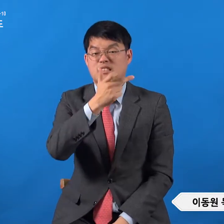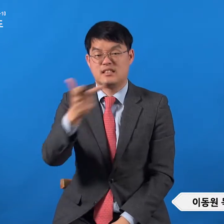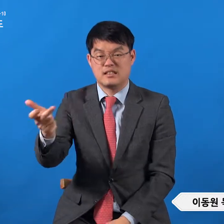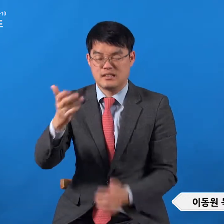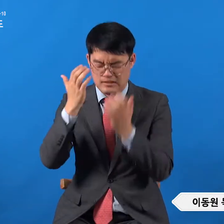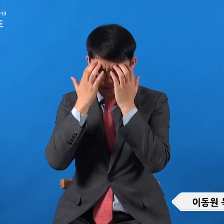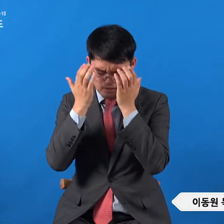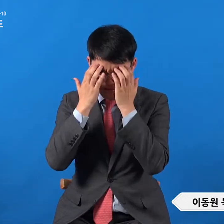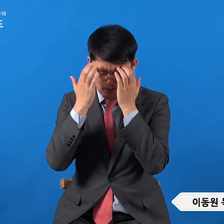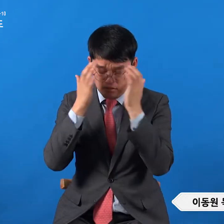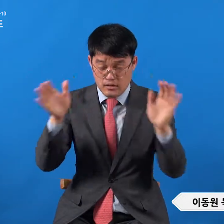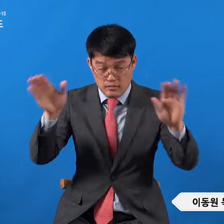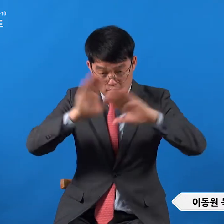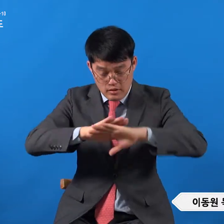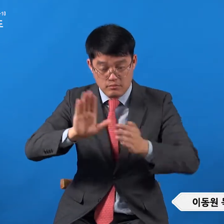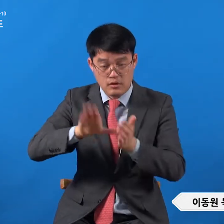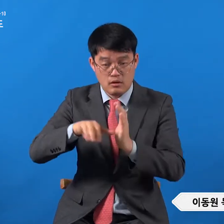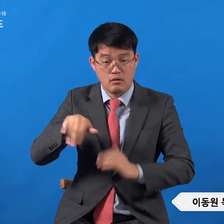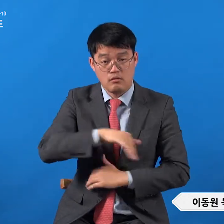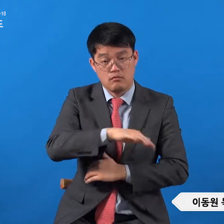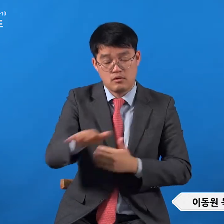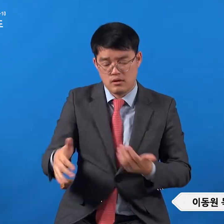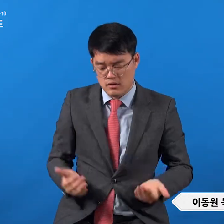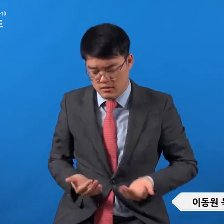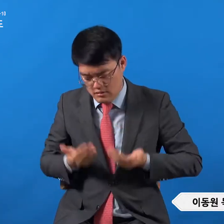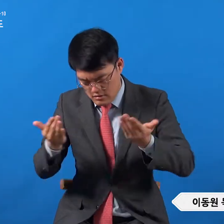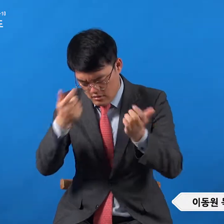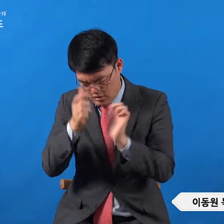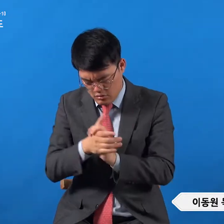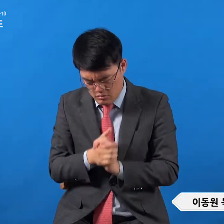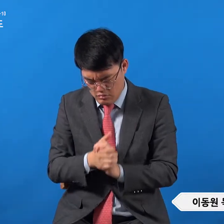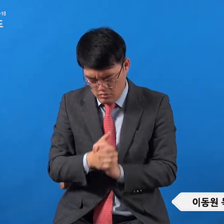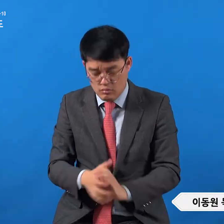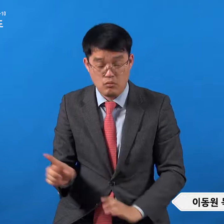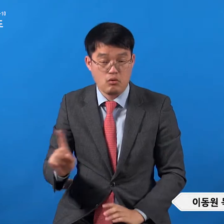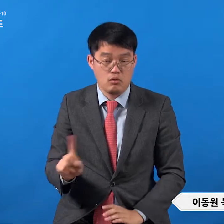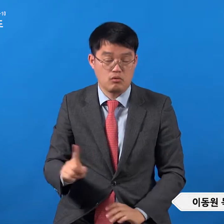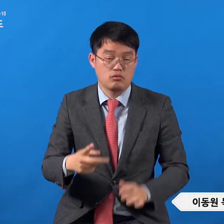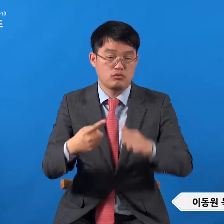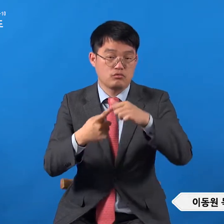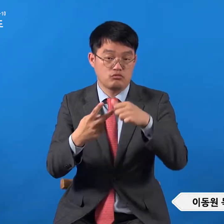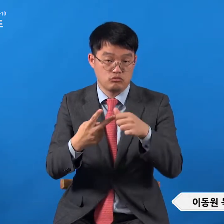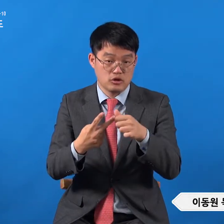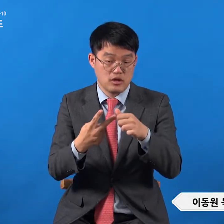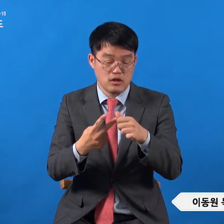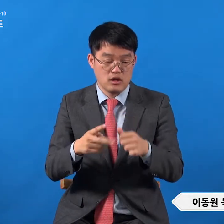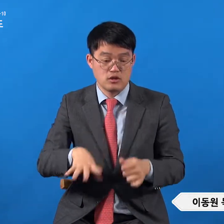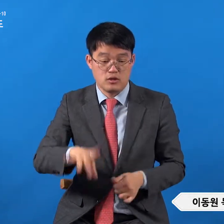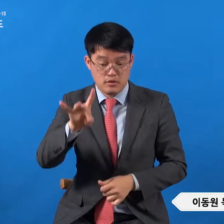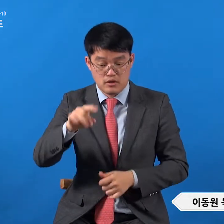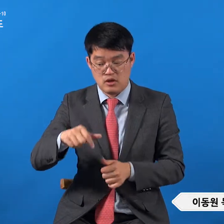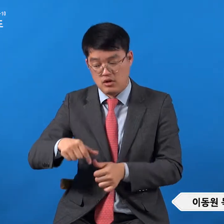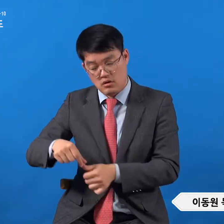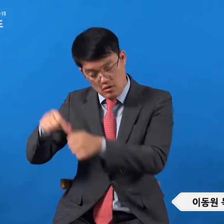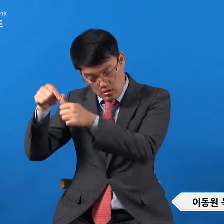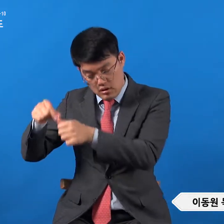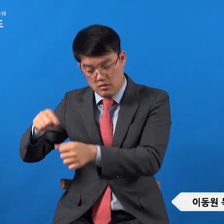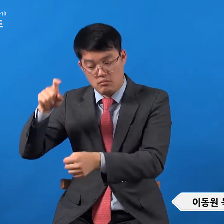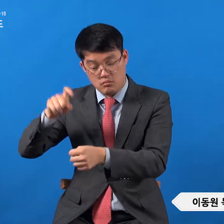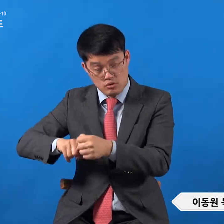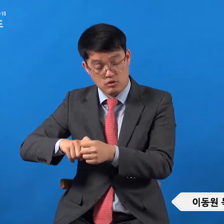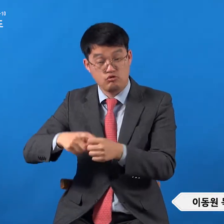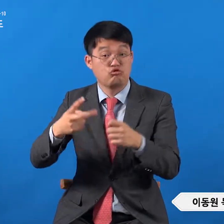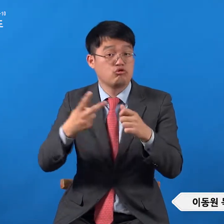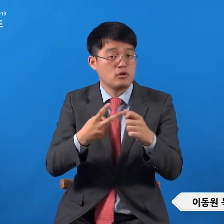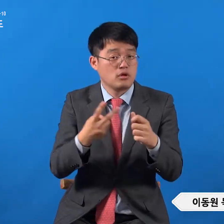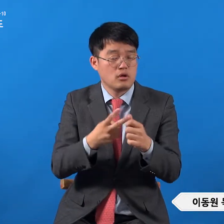큰 환난의 밤에 우리가 드려야 할 기도, 어떤 기도일까요? 첫째는 건짐받기 위해서, 두